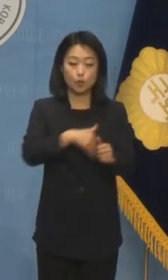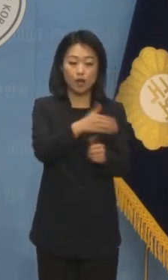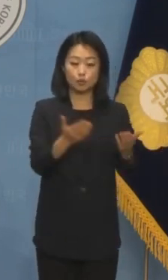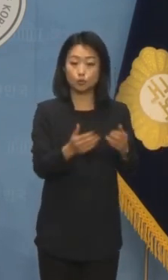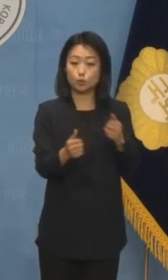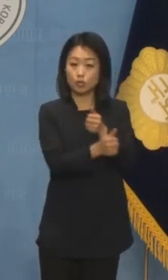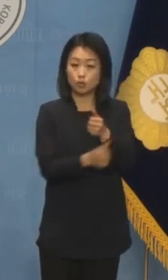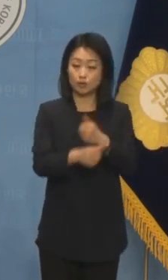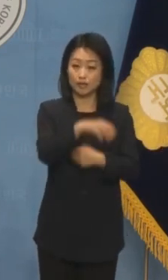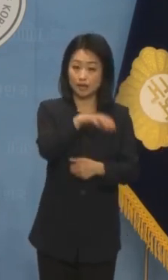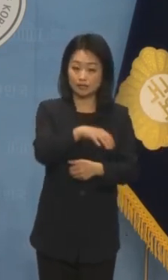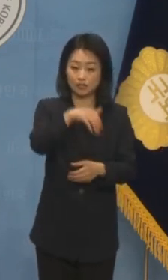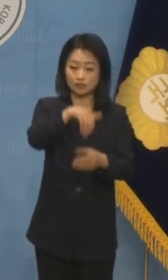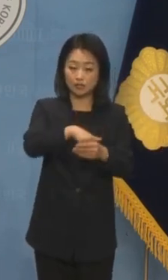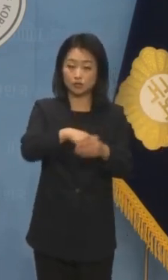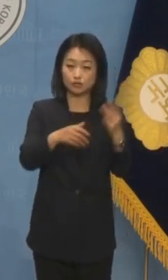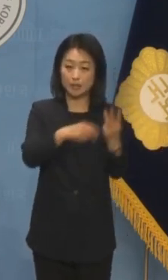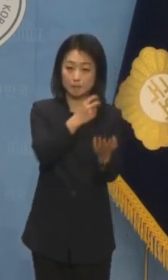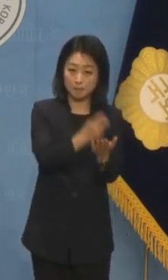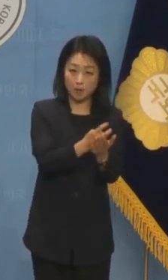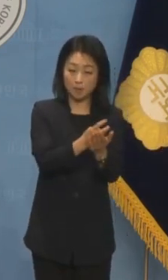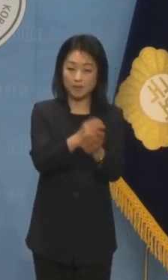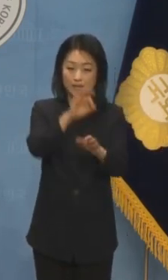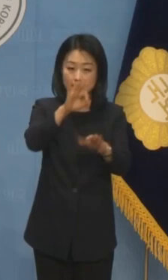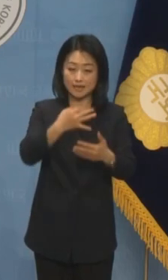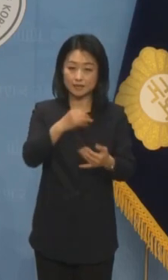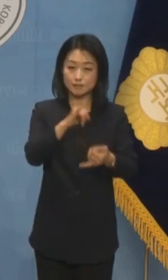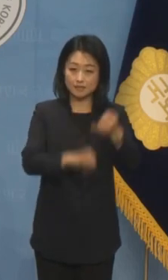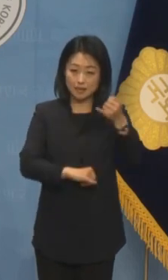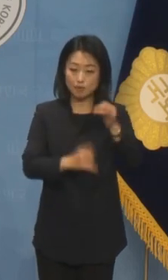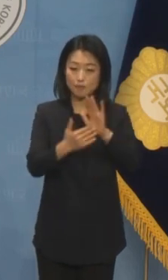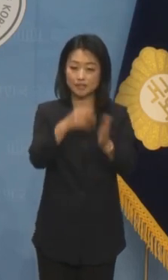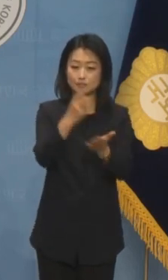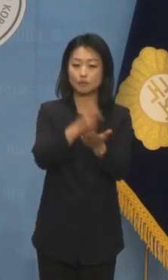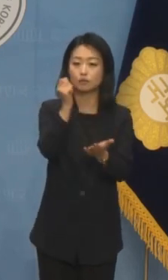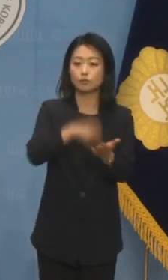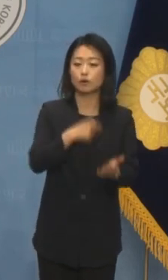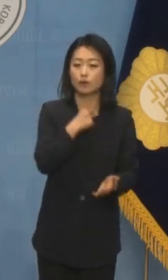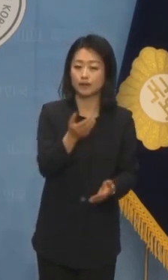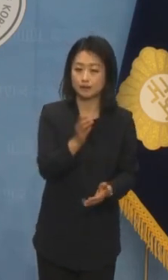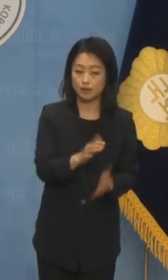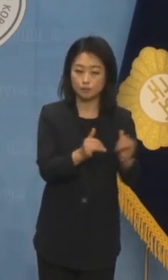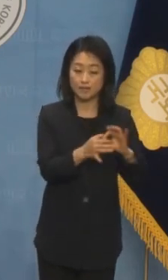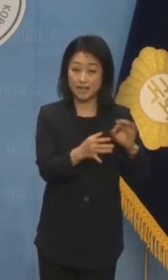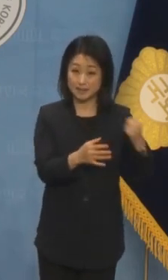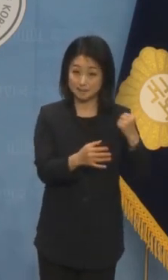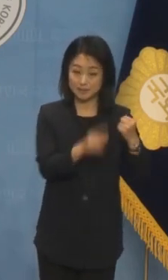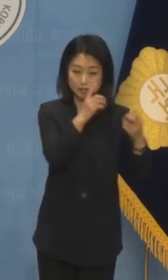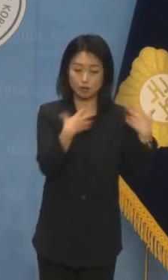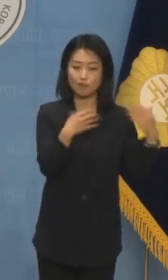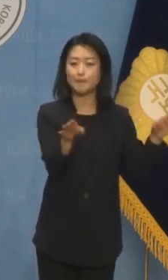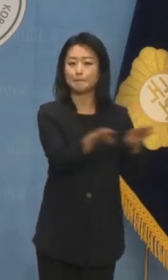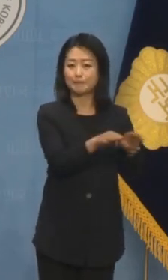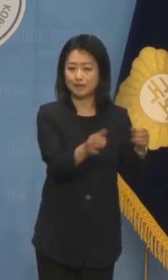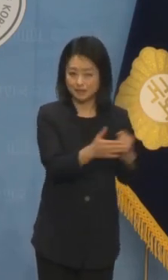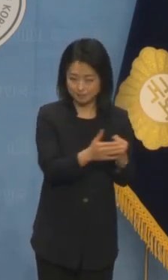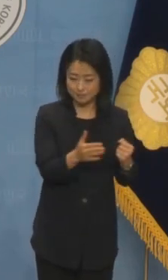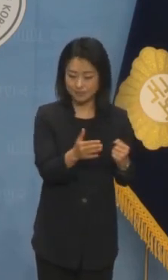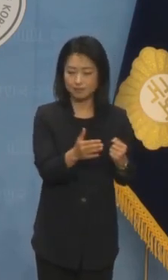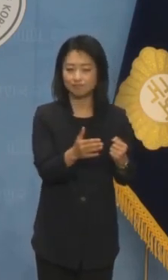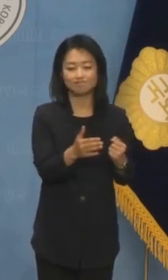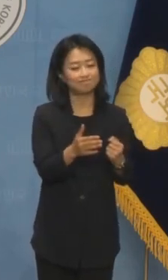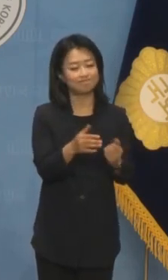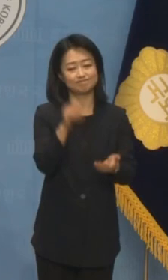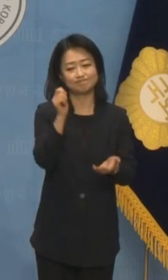환노위에서는 모성보호 3법과 임금체불 방지법을 처리할 계획이었지만 국민의힘과 정부의 불참으로 처리가